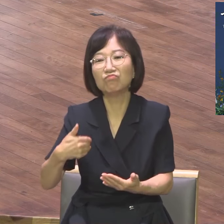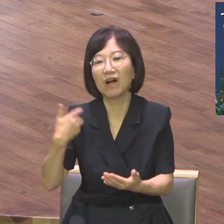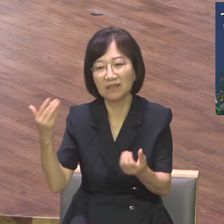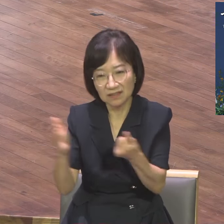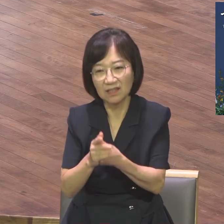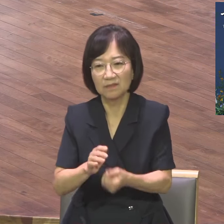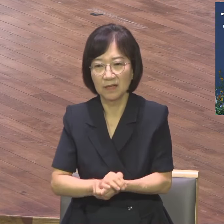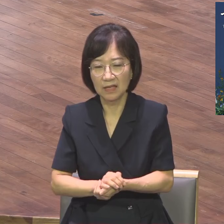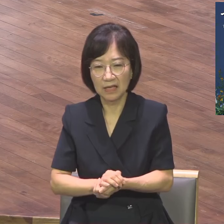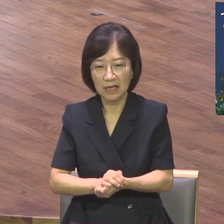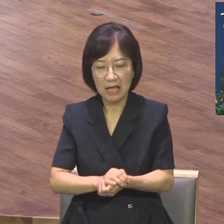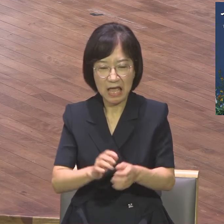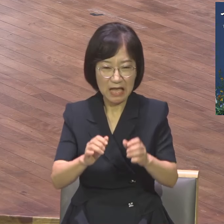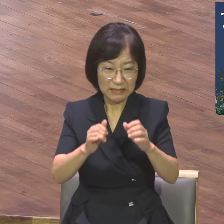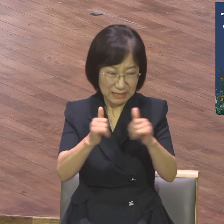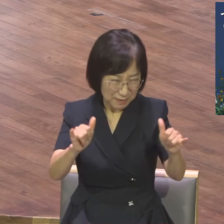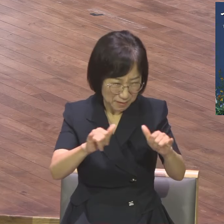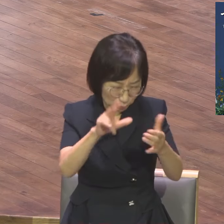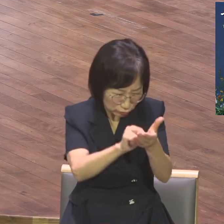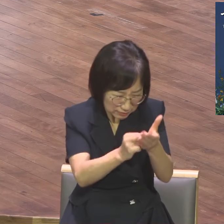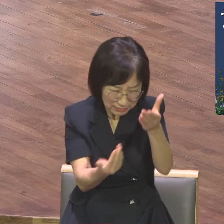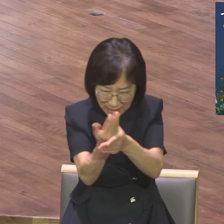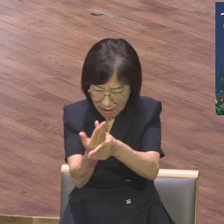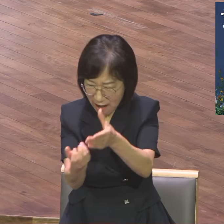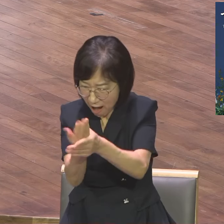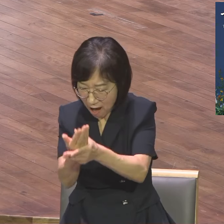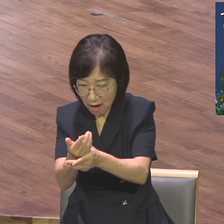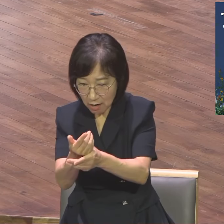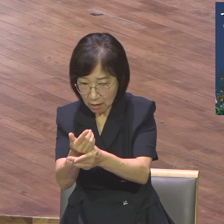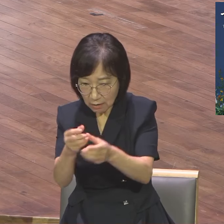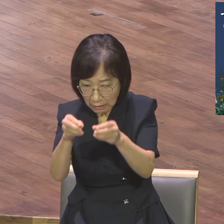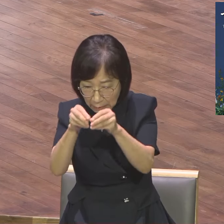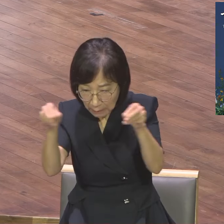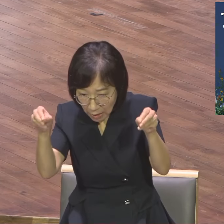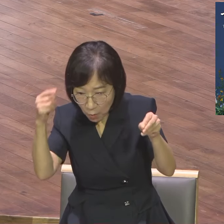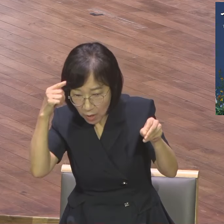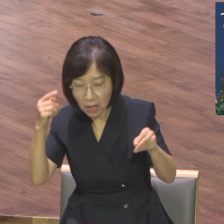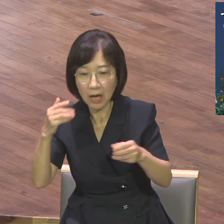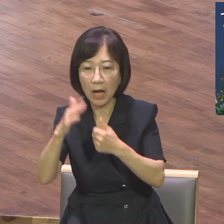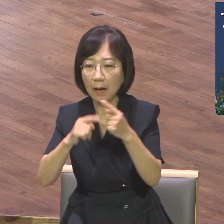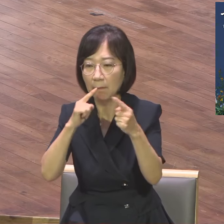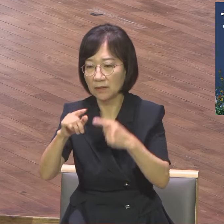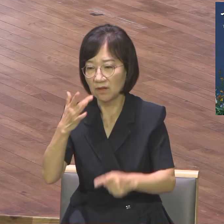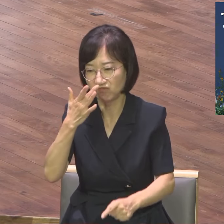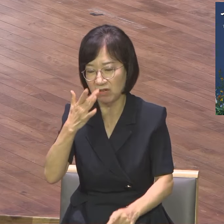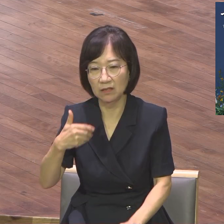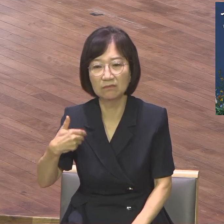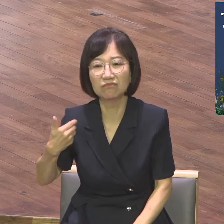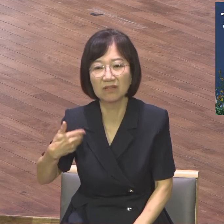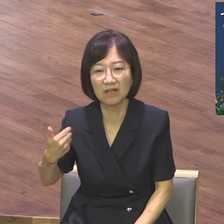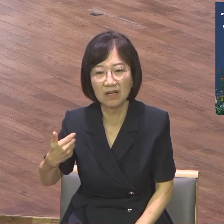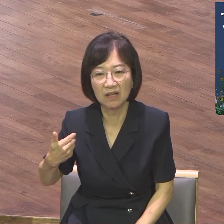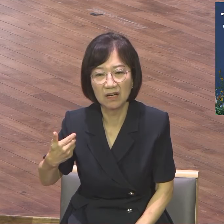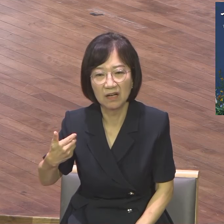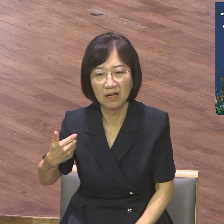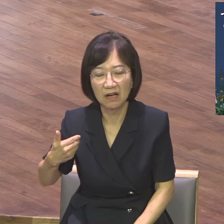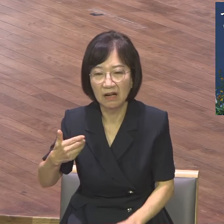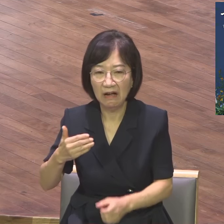모든 문제 사건, 이 모든 문제, 모든 것 다 왜 일어나느냐? 성경에